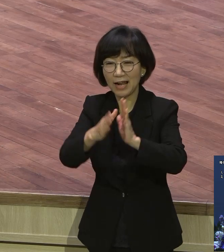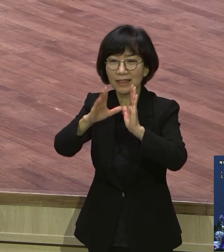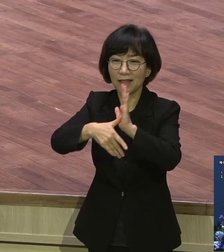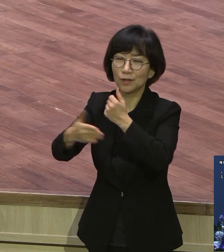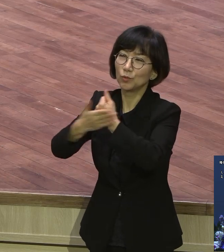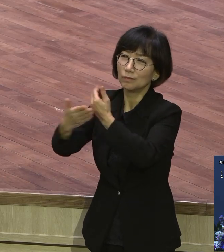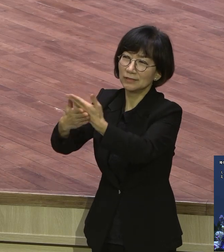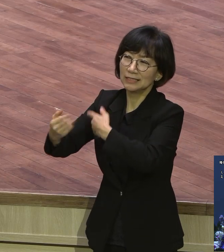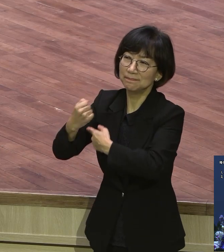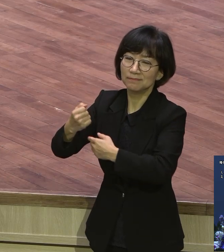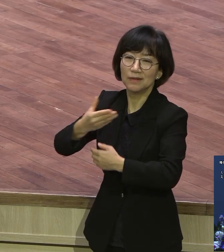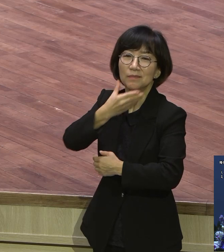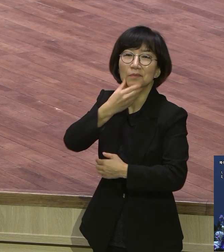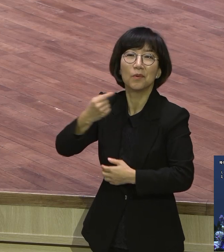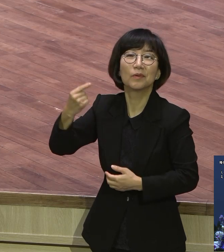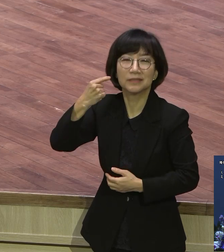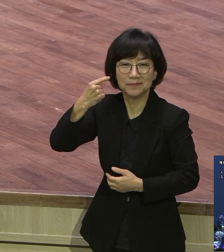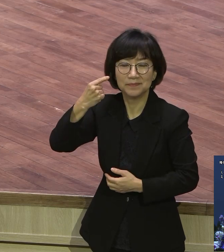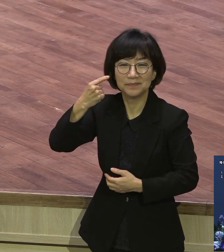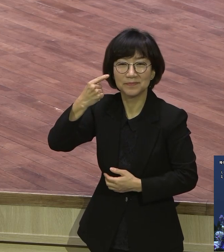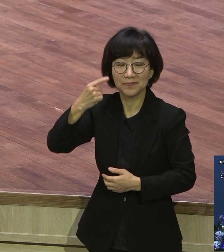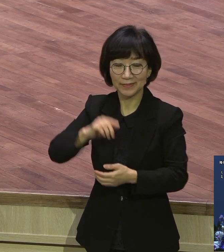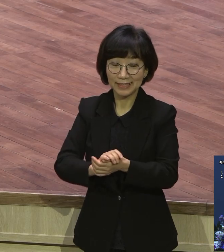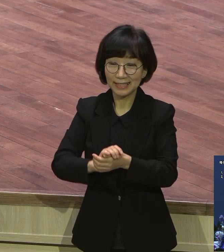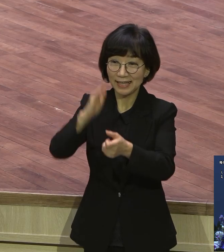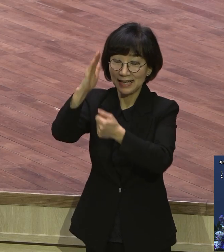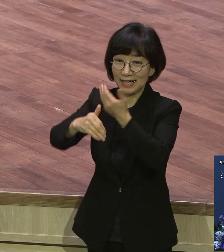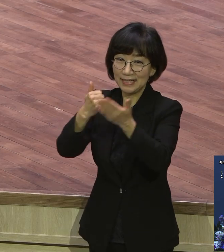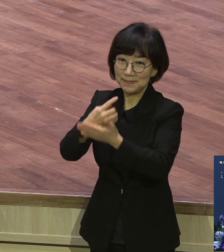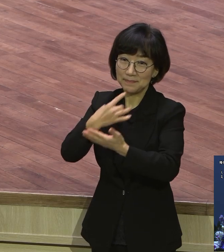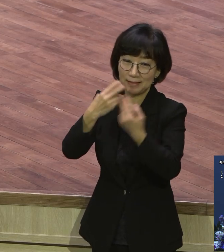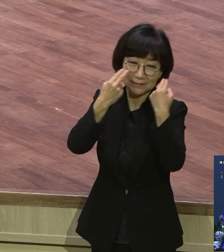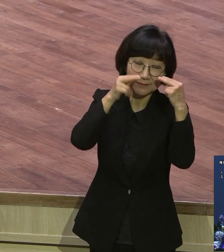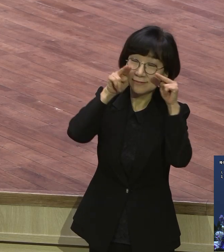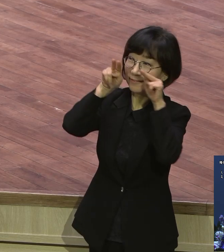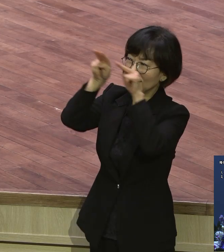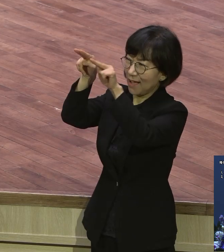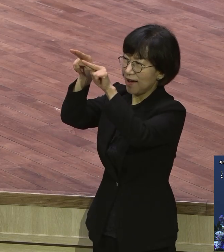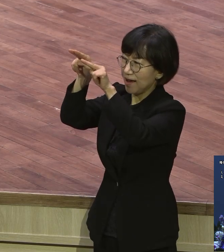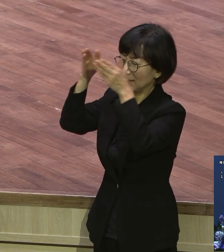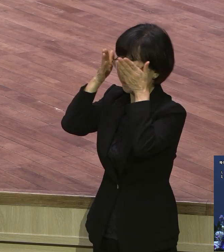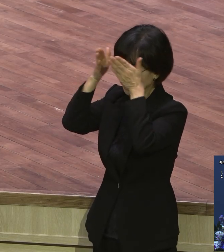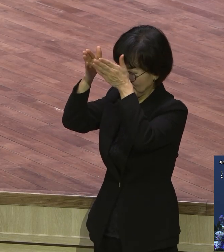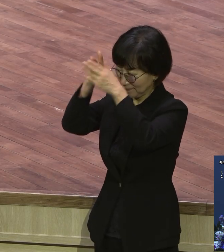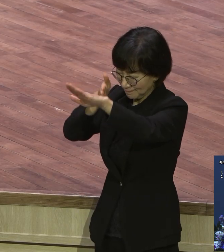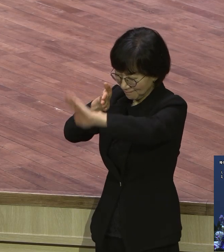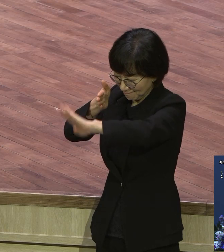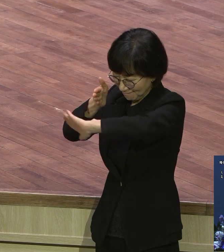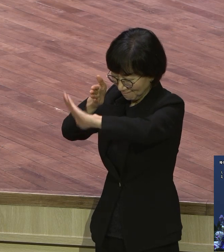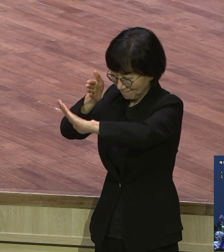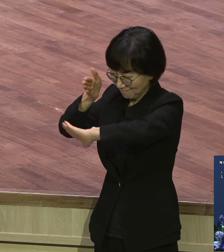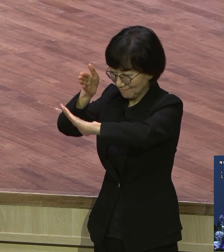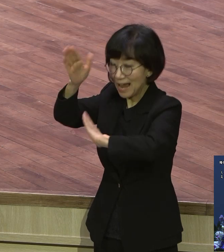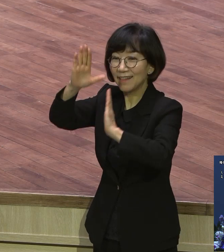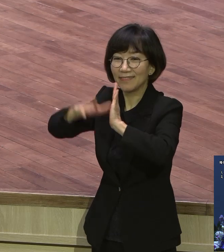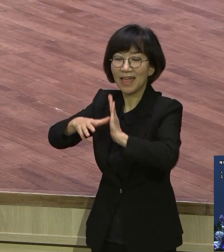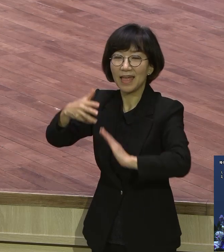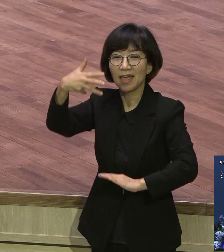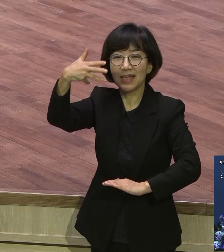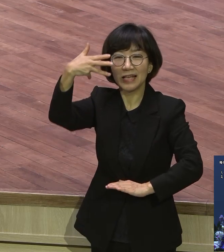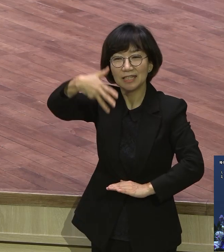순수하게 하나님만 바라보고 일심저심 지속으로 달려가는 것 청결이에요